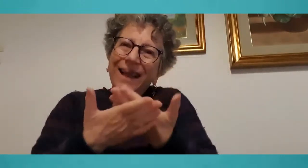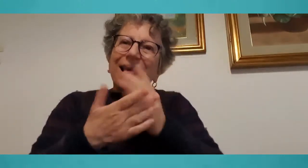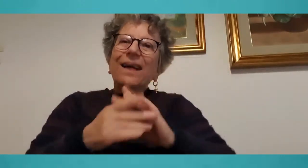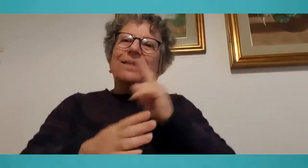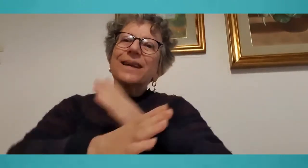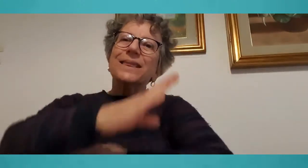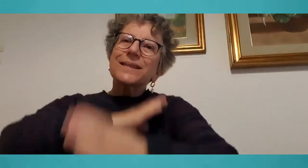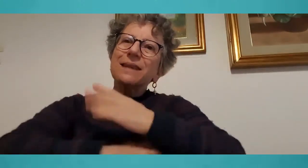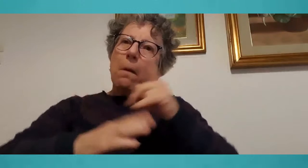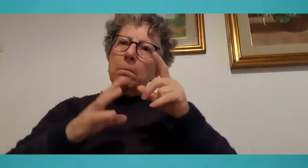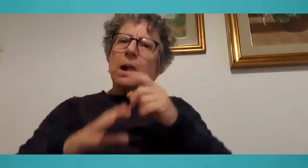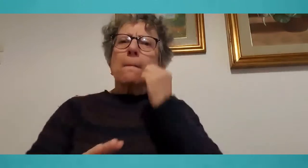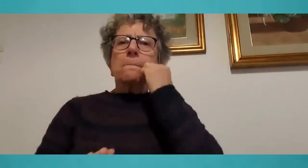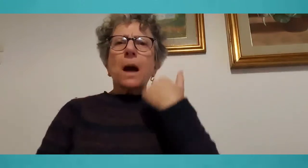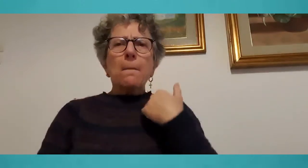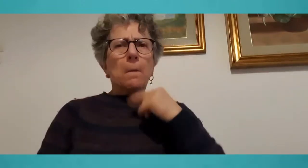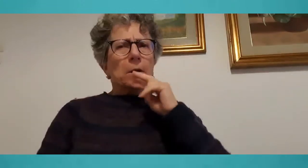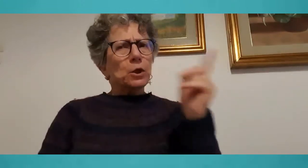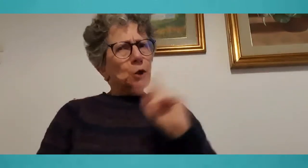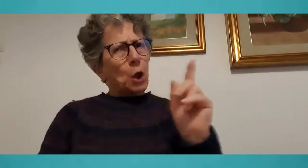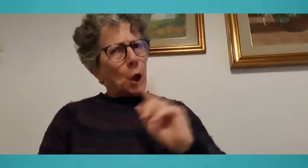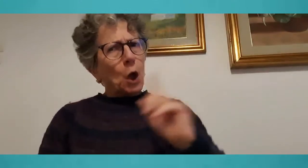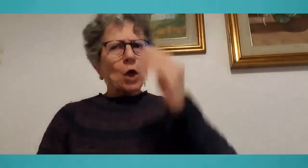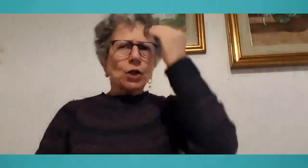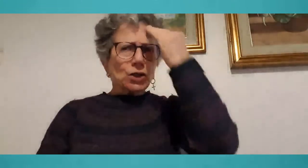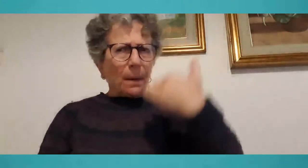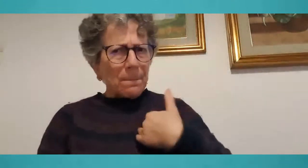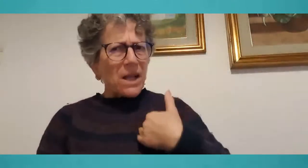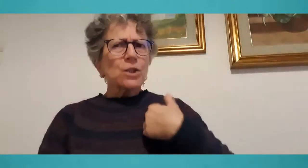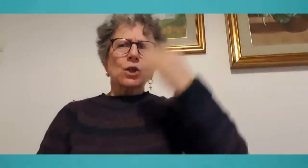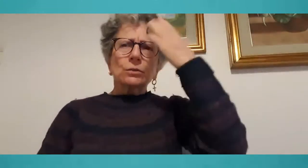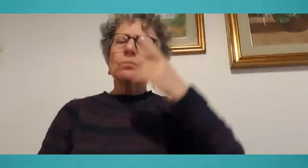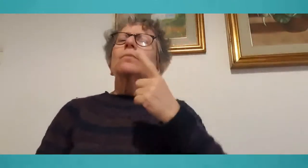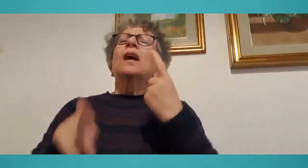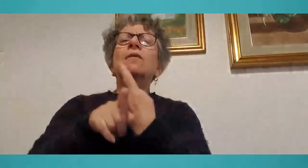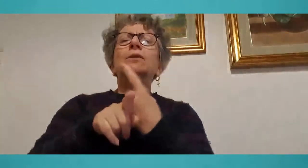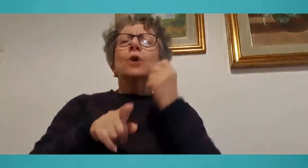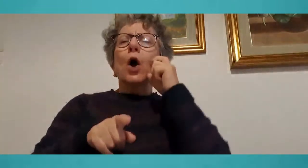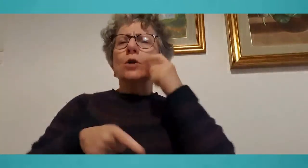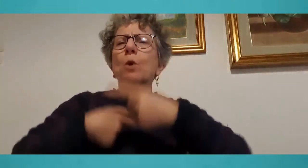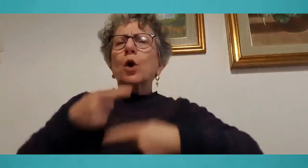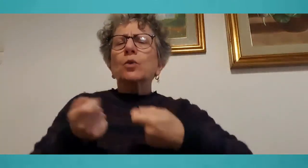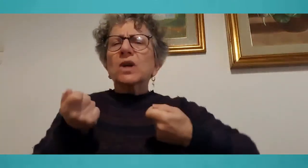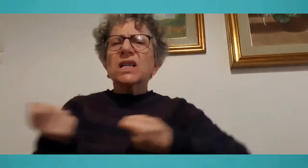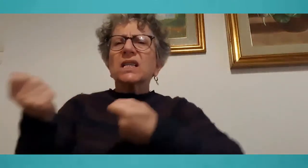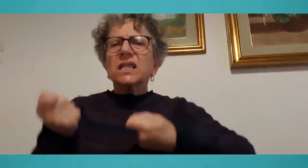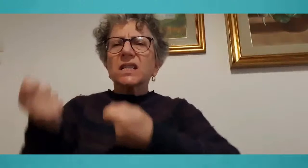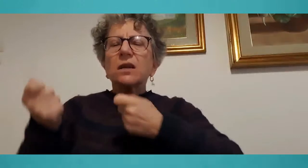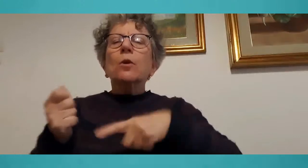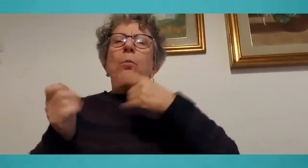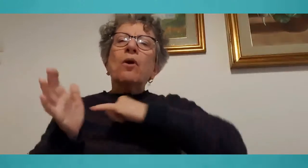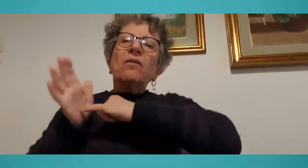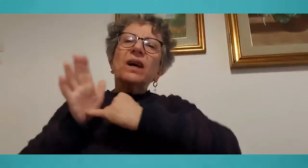ada sejauh onon kapan kamu kan itu